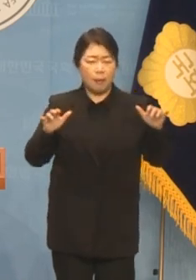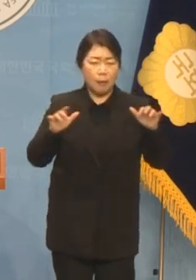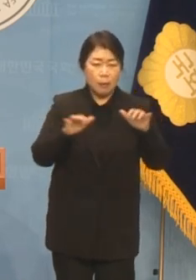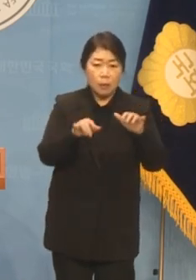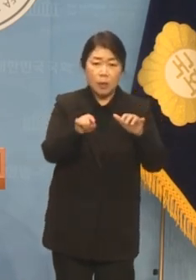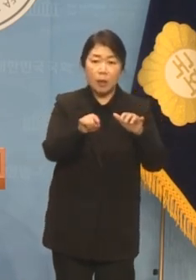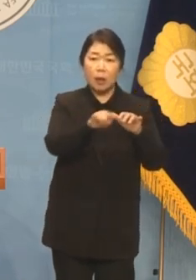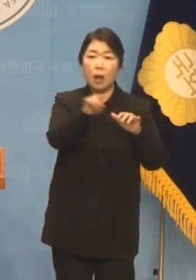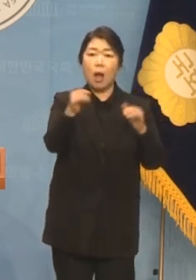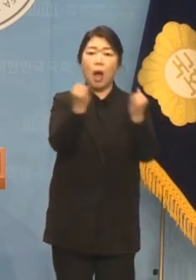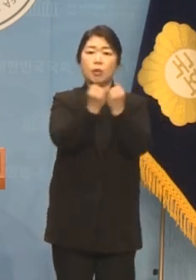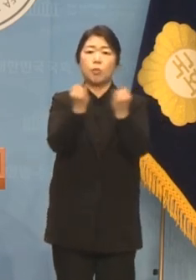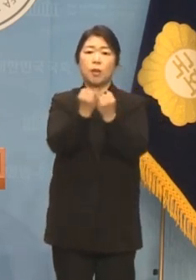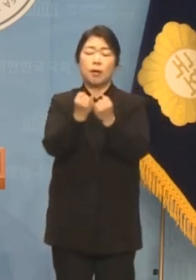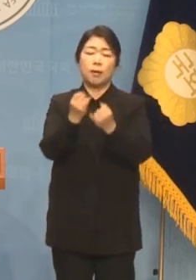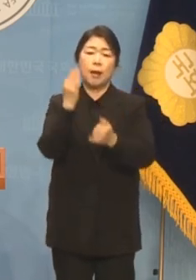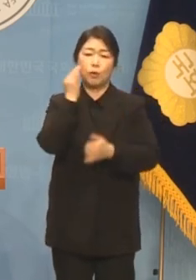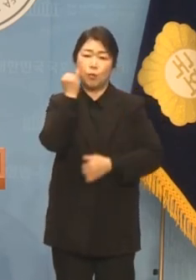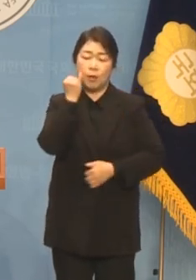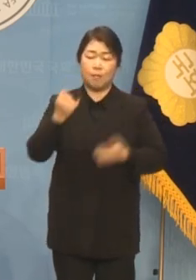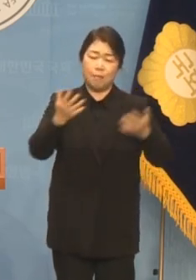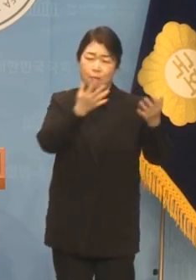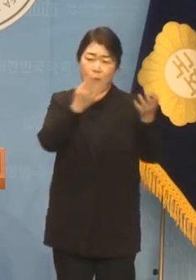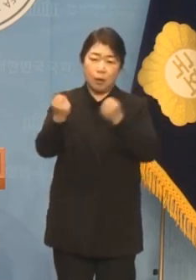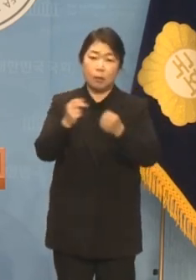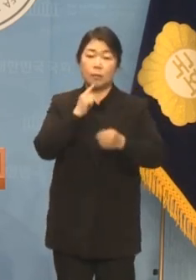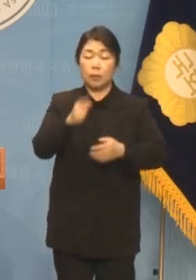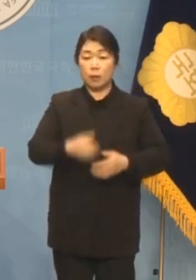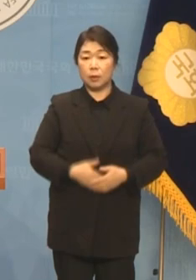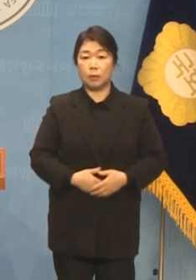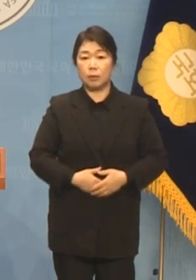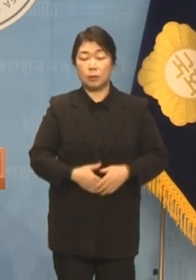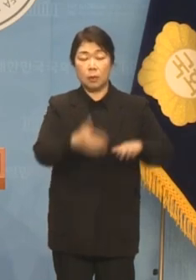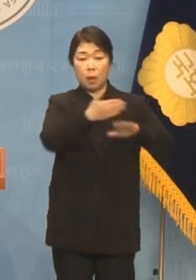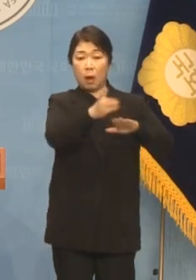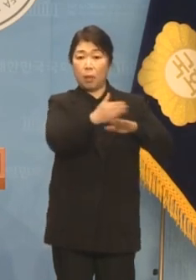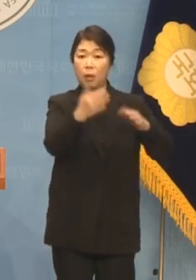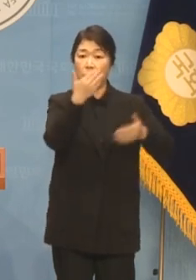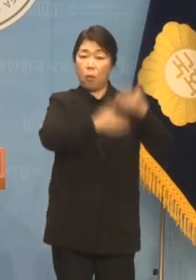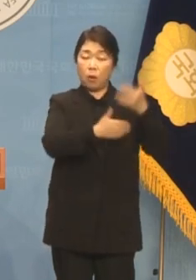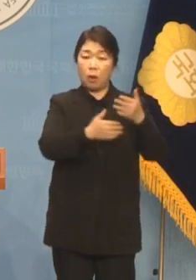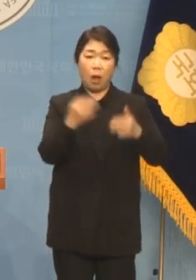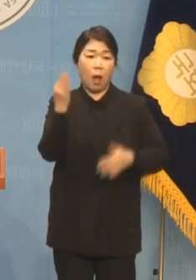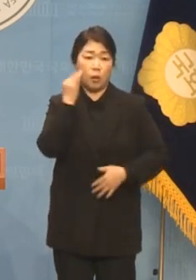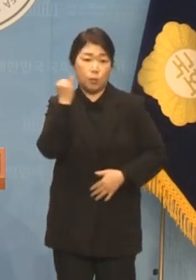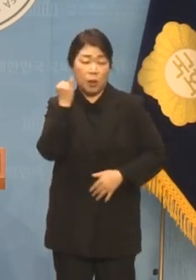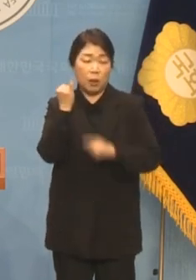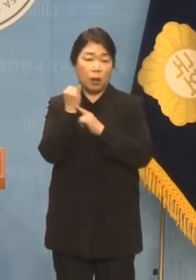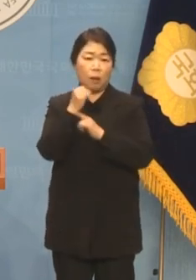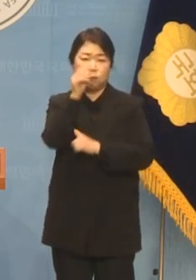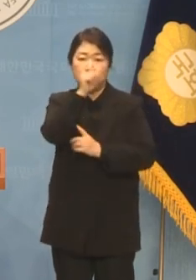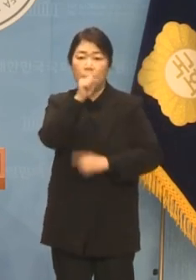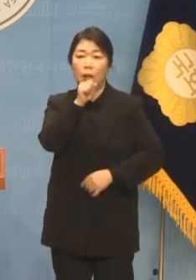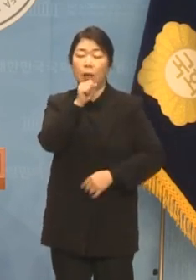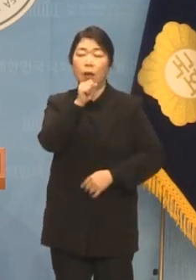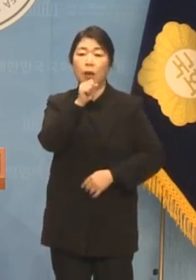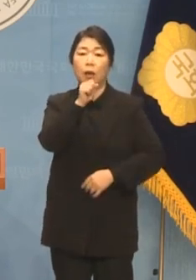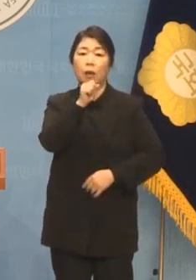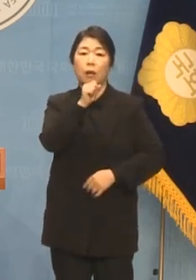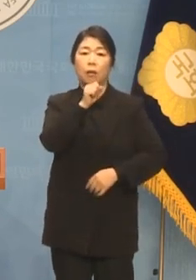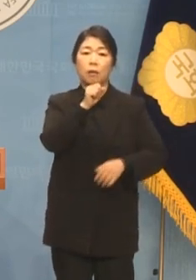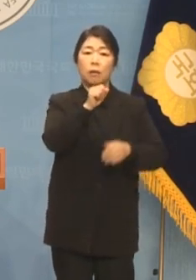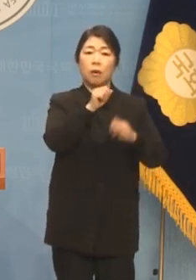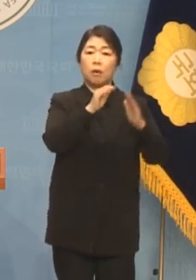의외로 아줌마들이 많았다 깡패 영화를 웬 아줌마들이 경상도 사투리를